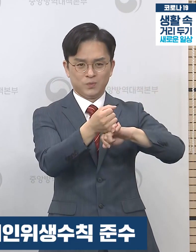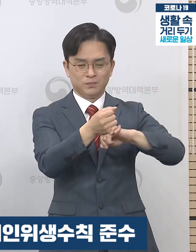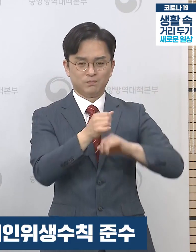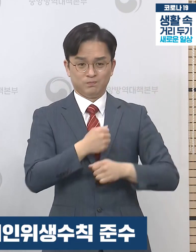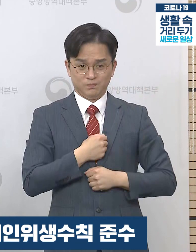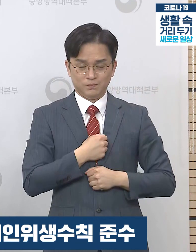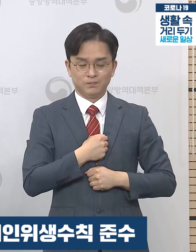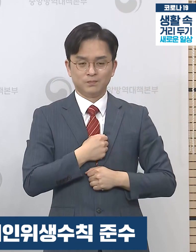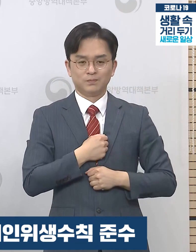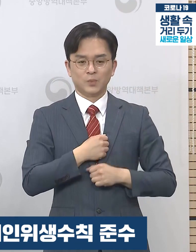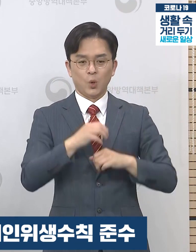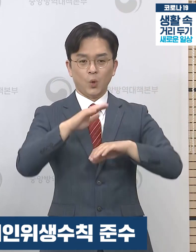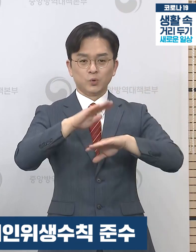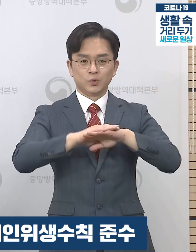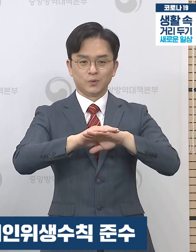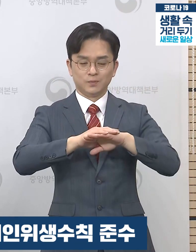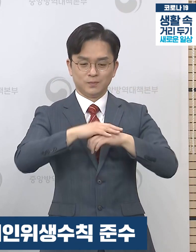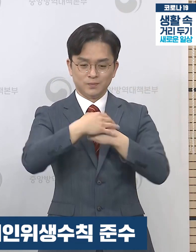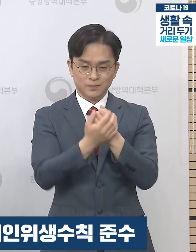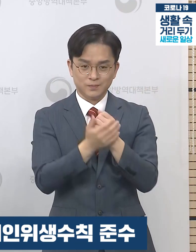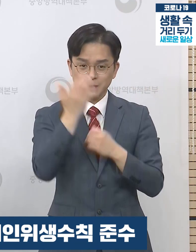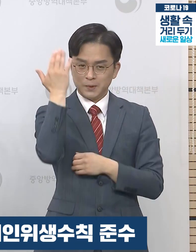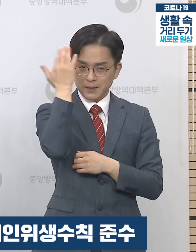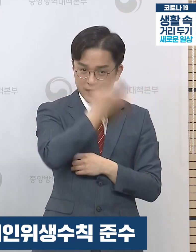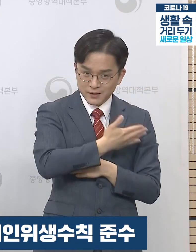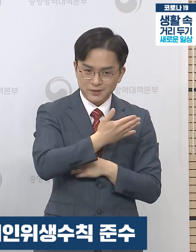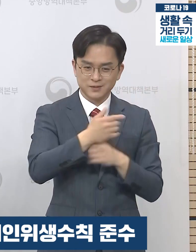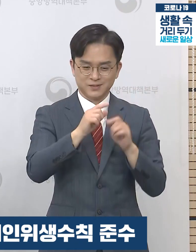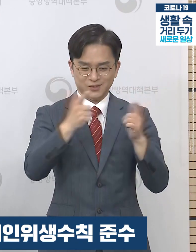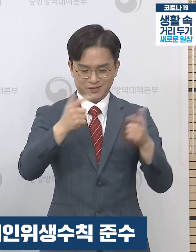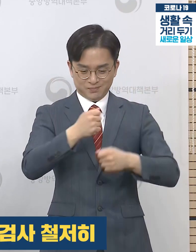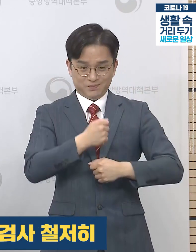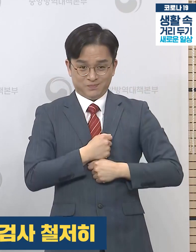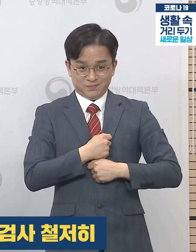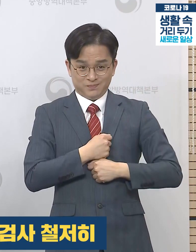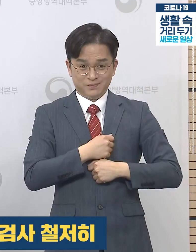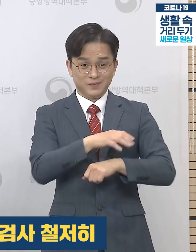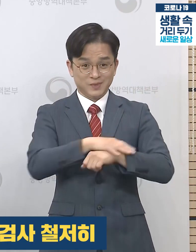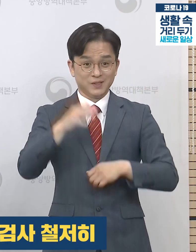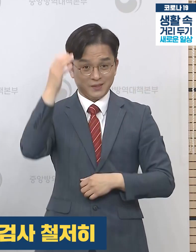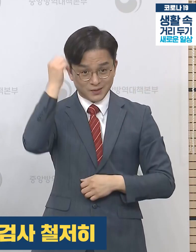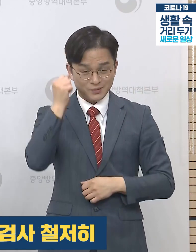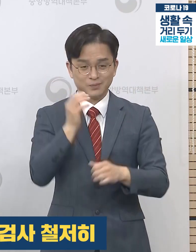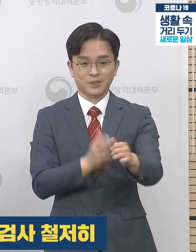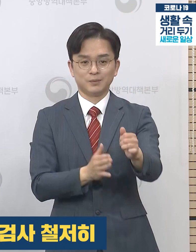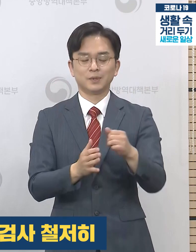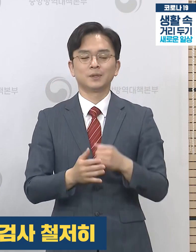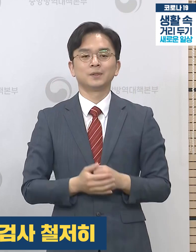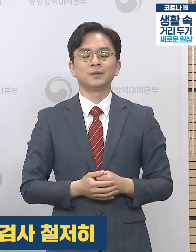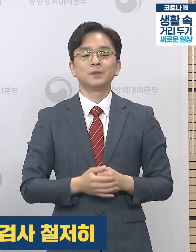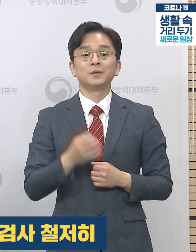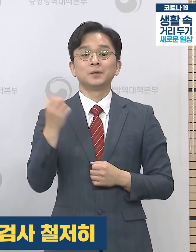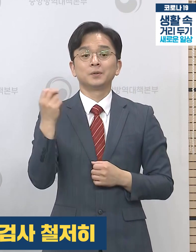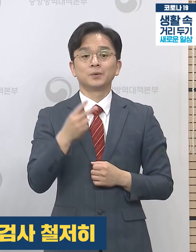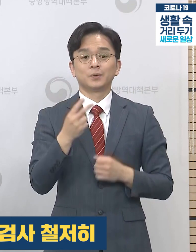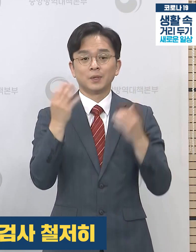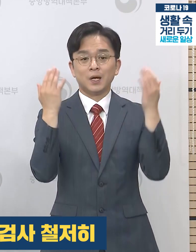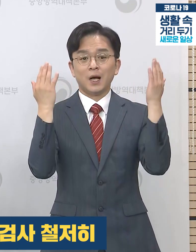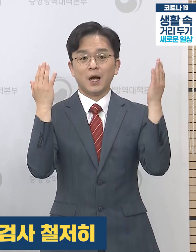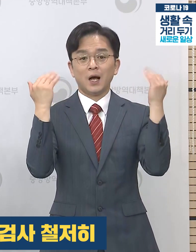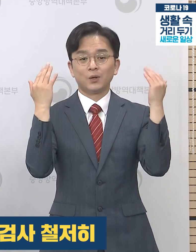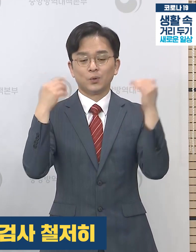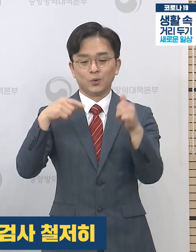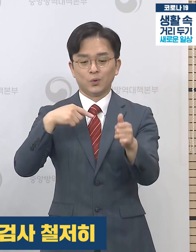등 개인위생 수칙을 잘 준수해 주시기 바랍니다. 학교에서는 교실에 입실하기 전에 발열